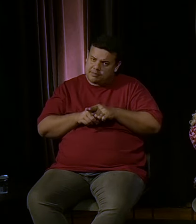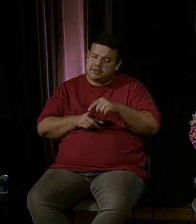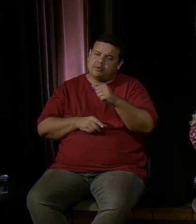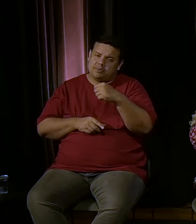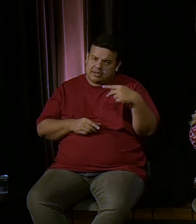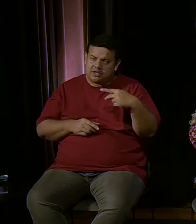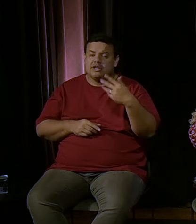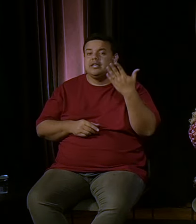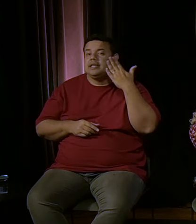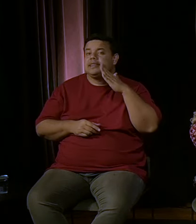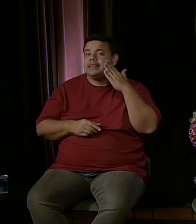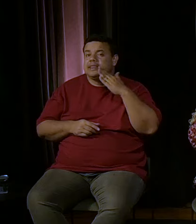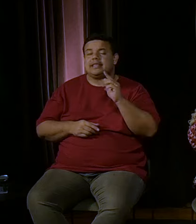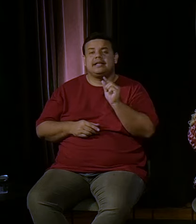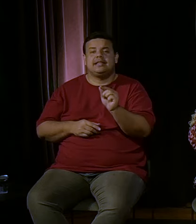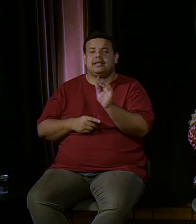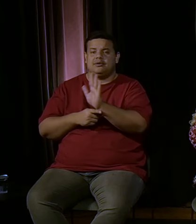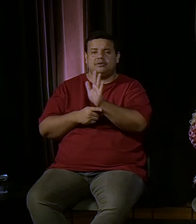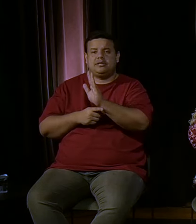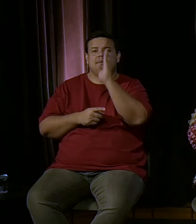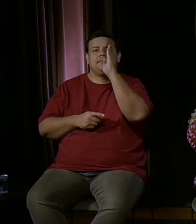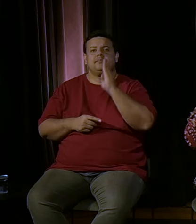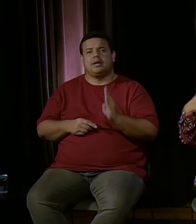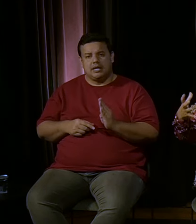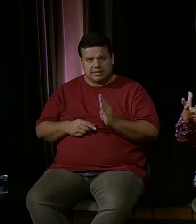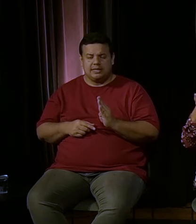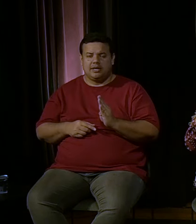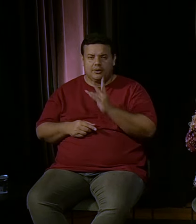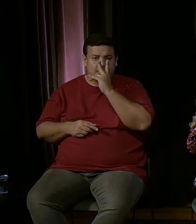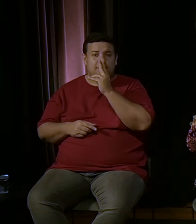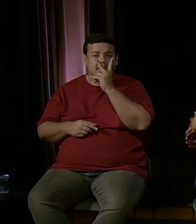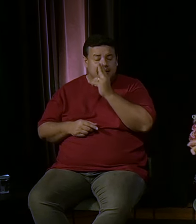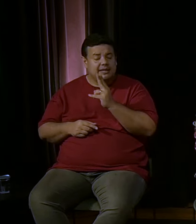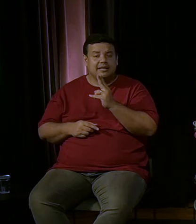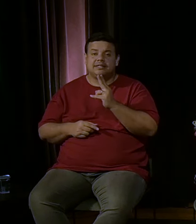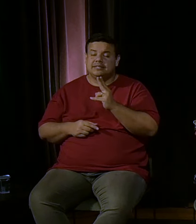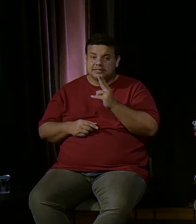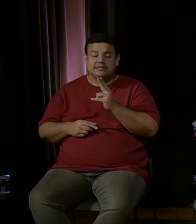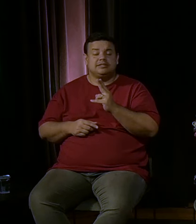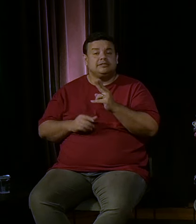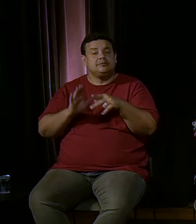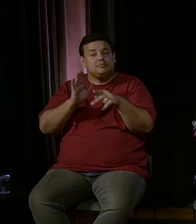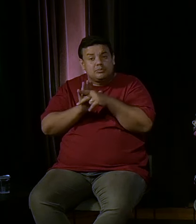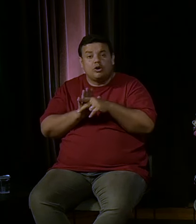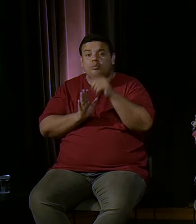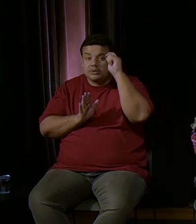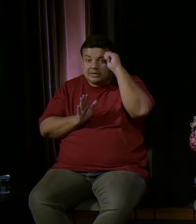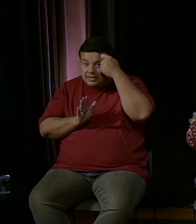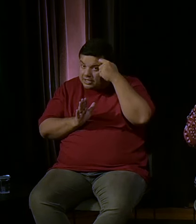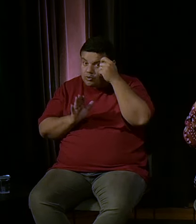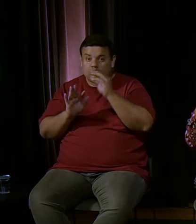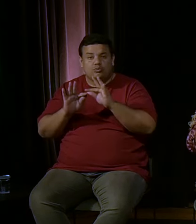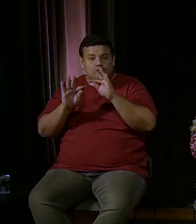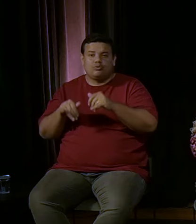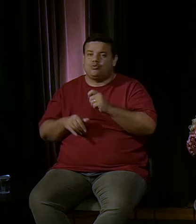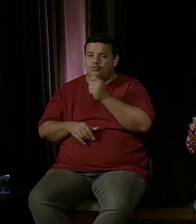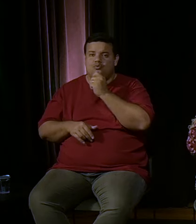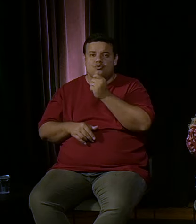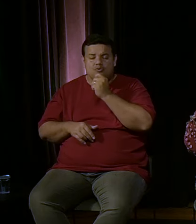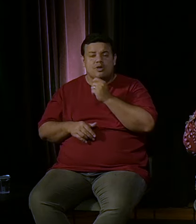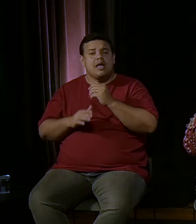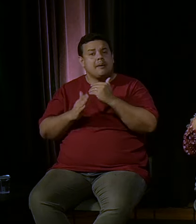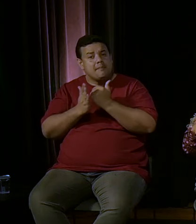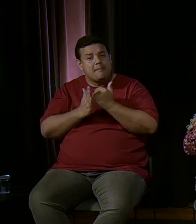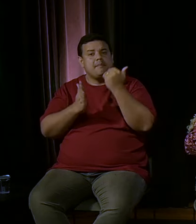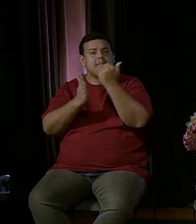é entender o cinema brasileiro como uma coisa indissociável do cinema negro, né? Tem sido cada vez mais